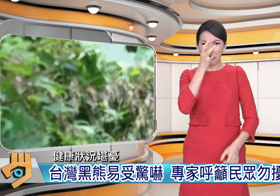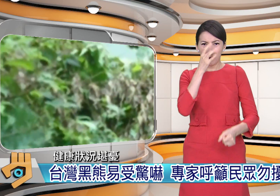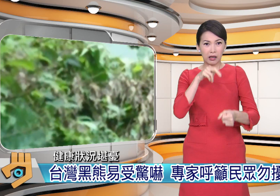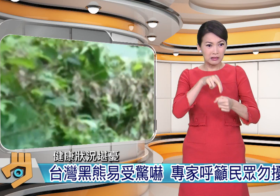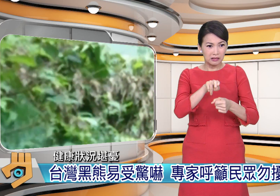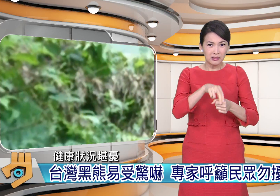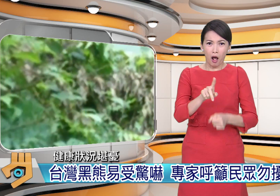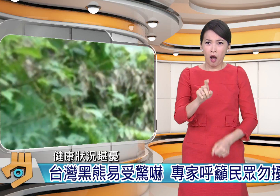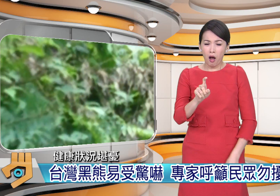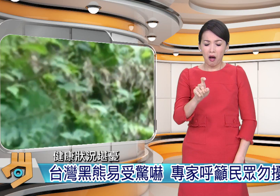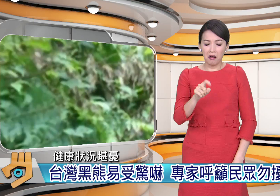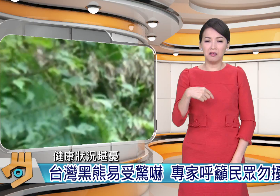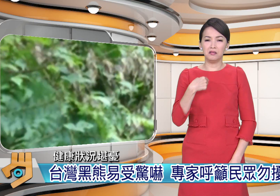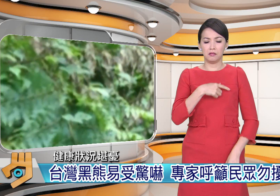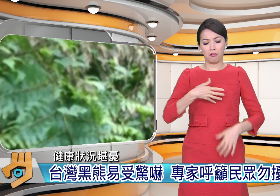堪忧。